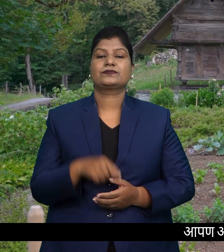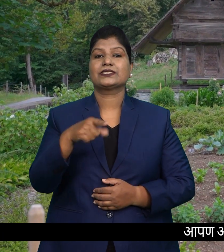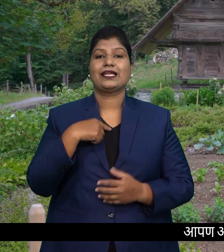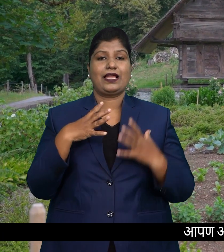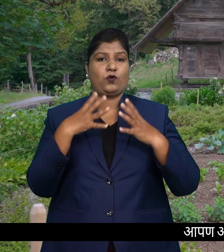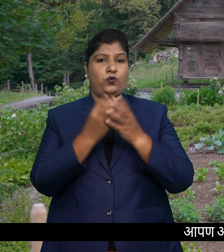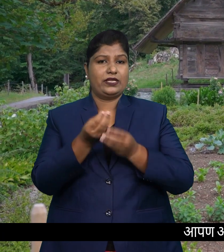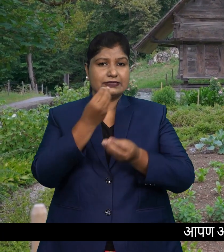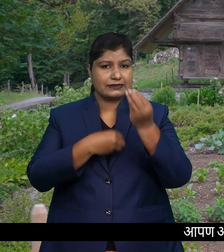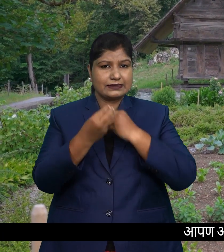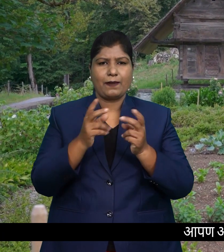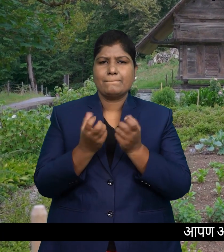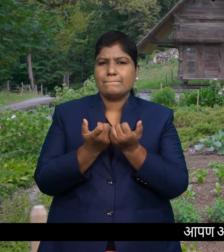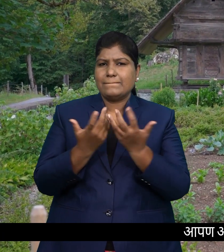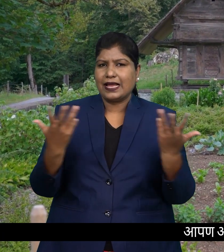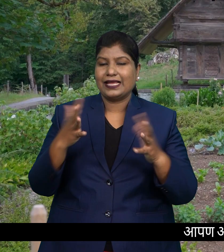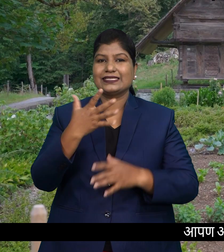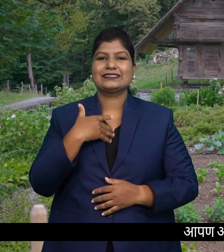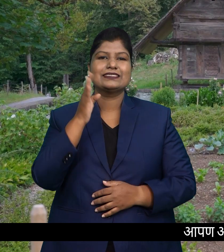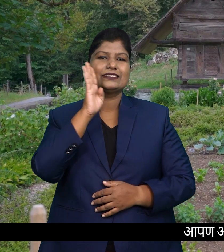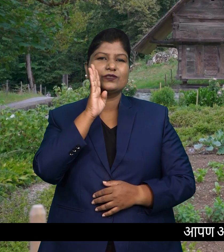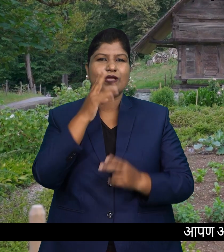आपण अनेक पालेभाज्या खातो.